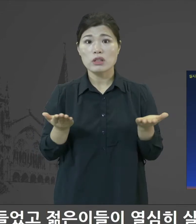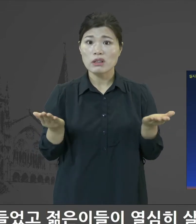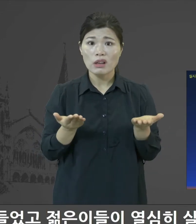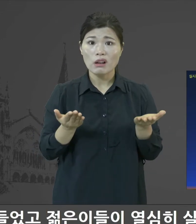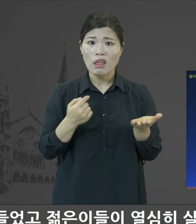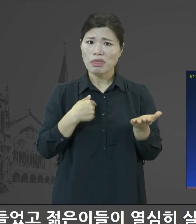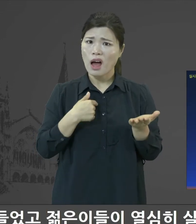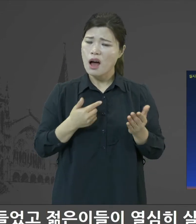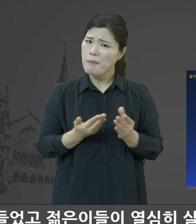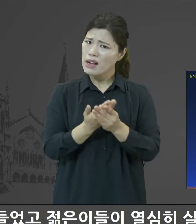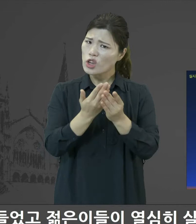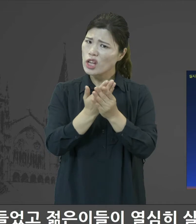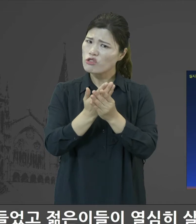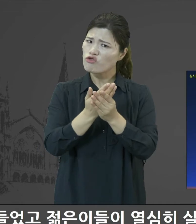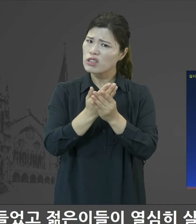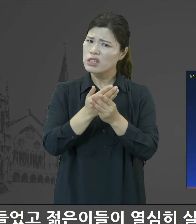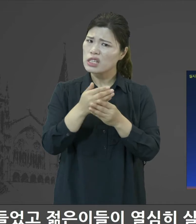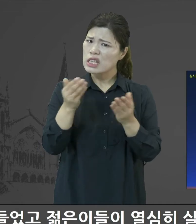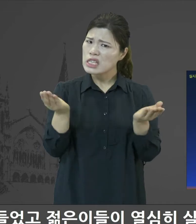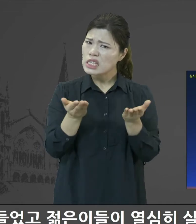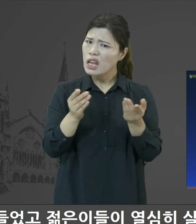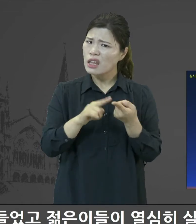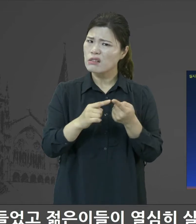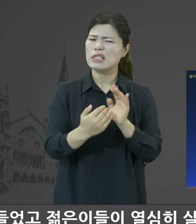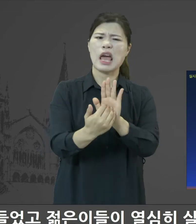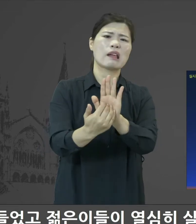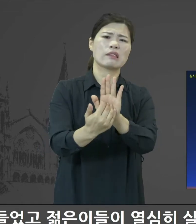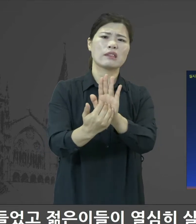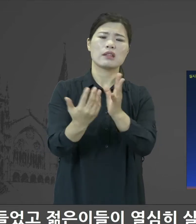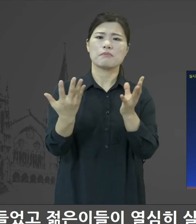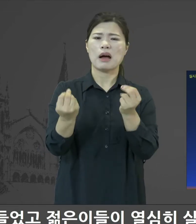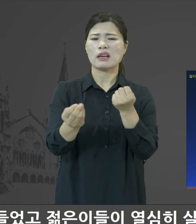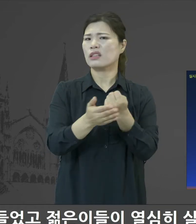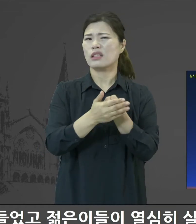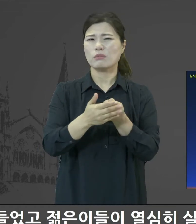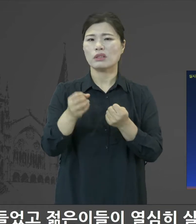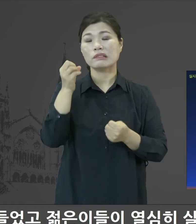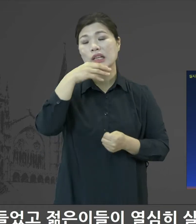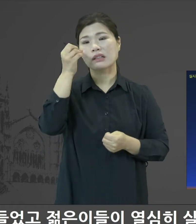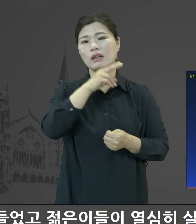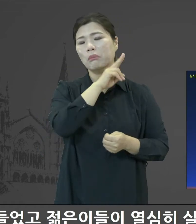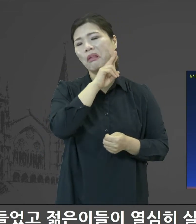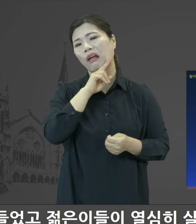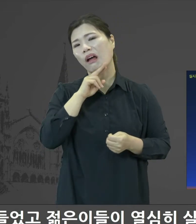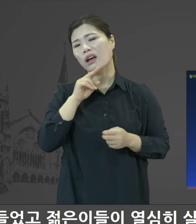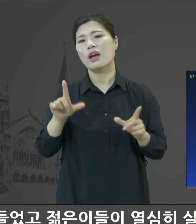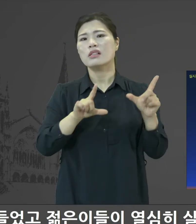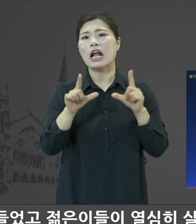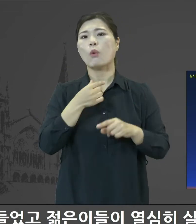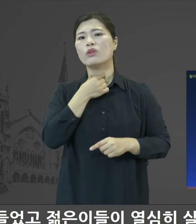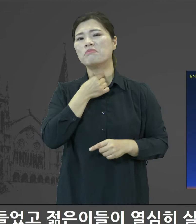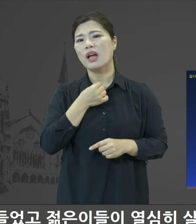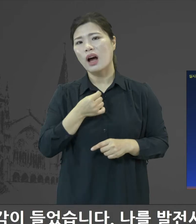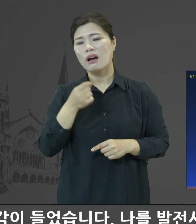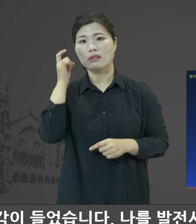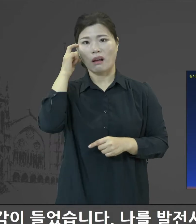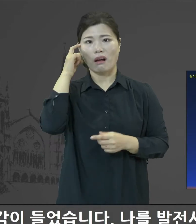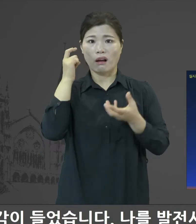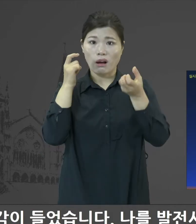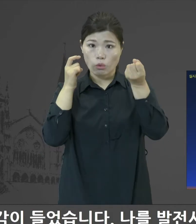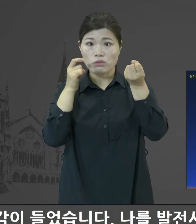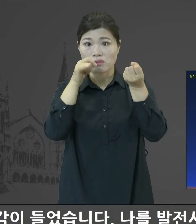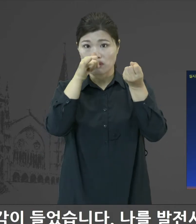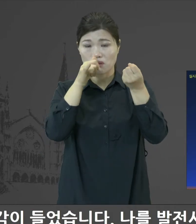나를 발전시킬 수 있는 일이 너무 제한이 있기 때문에 그저 그렇게 살고 싶다, 편하게 살고 싶다,